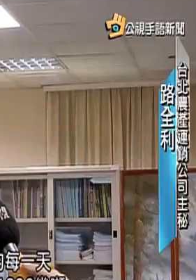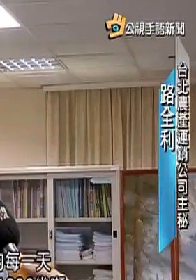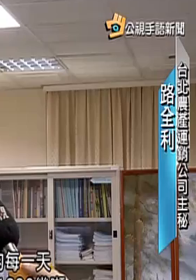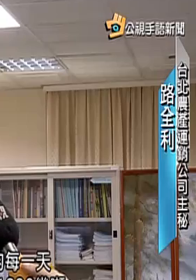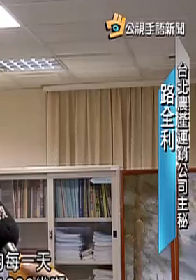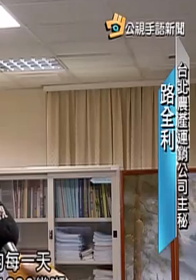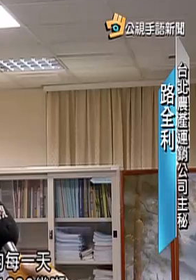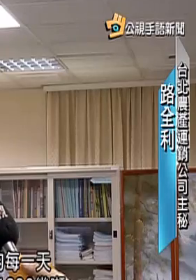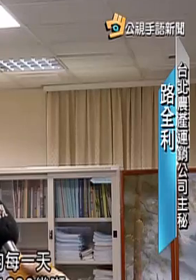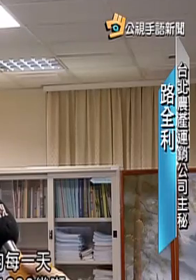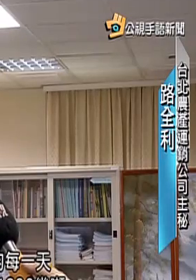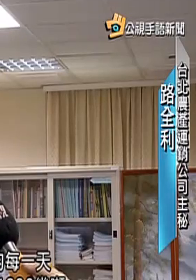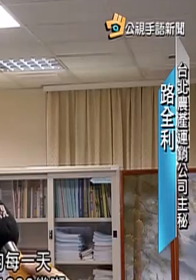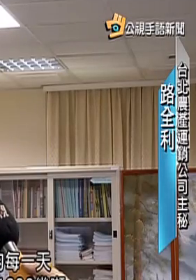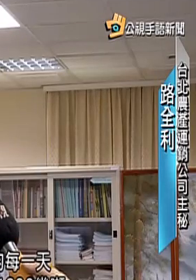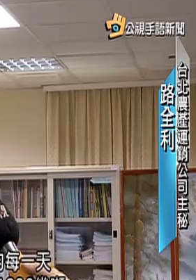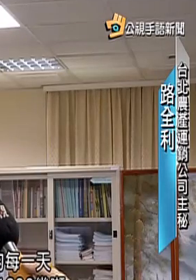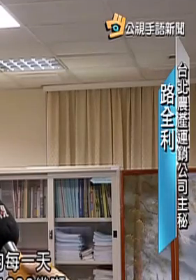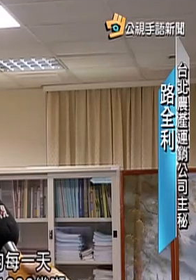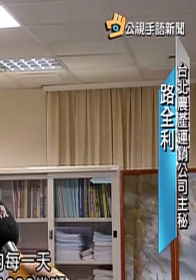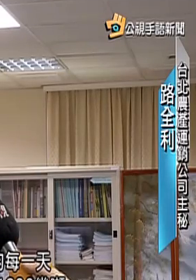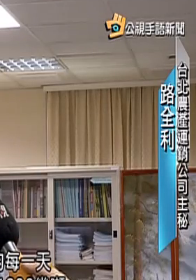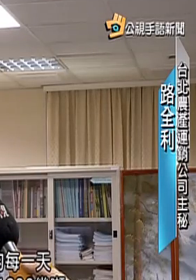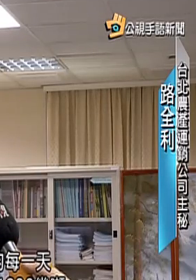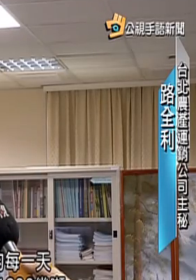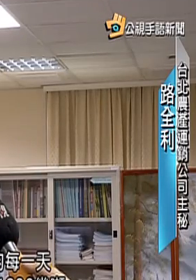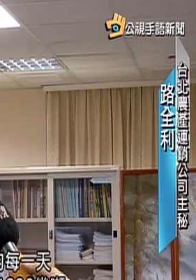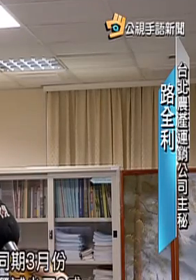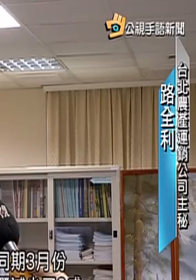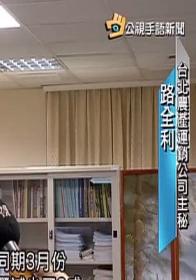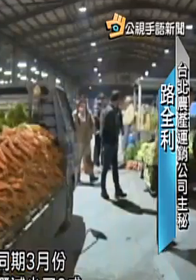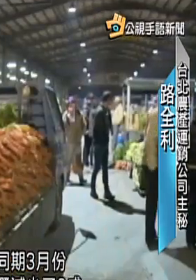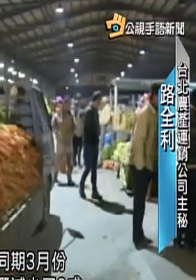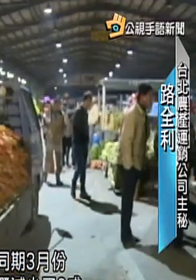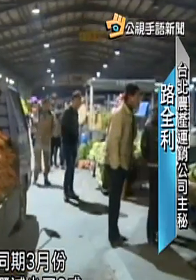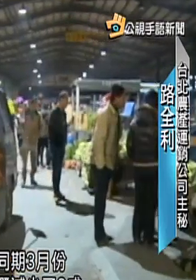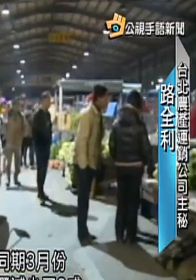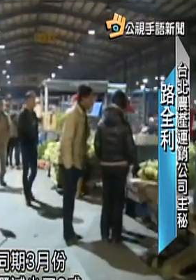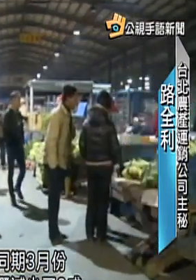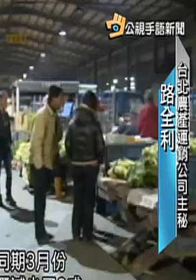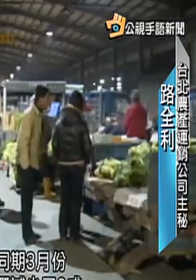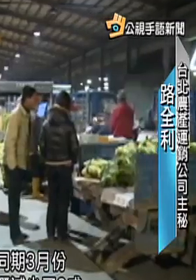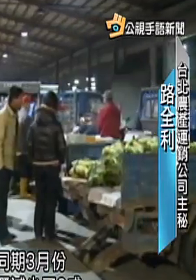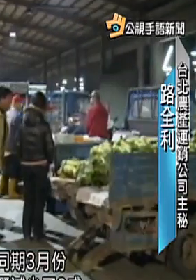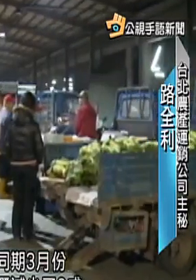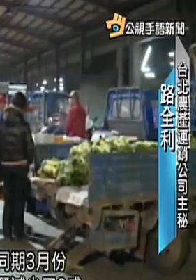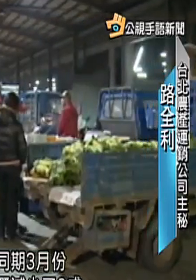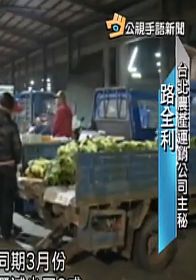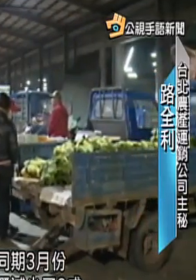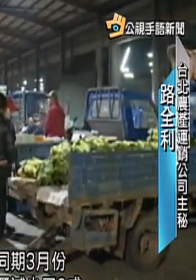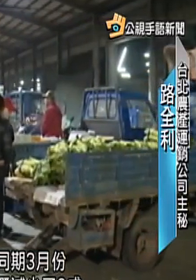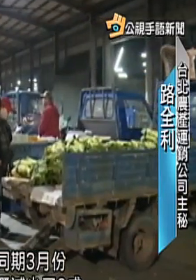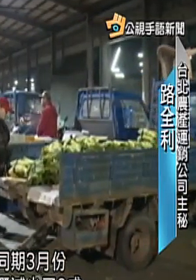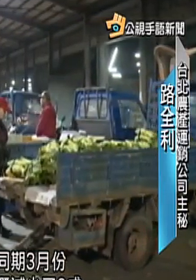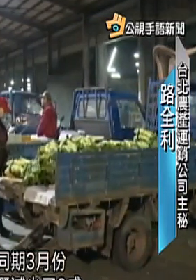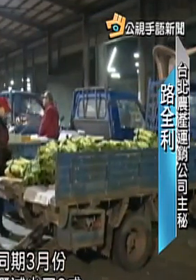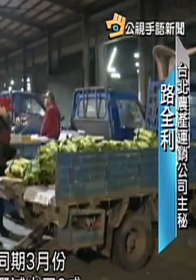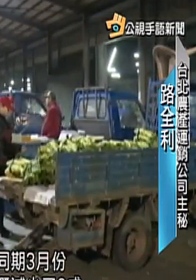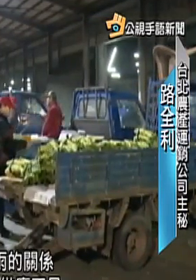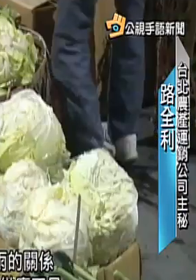天大概是只有1390几吨，相较于去年同期三月份1700多吨，大概减少了20%。低温及降雨